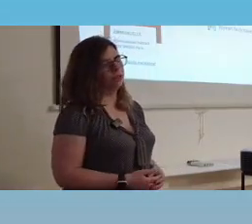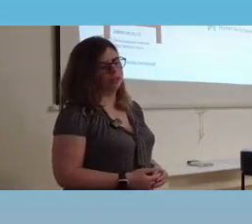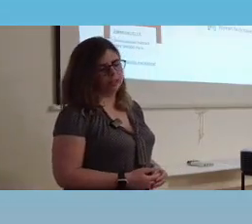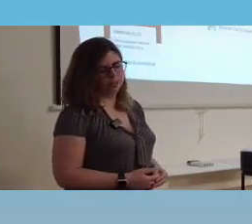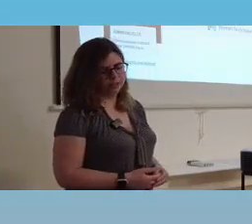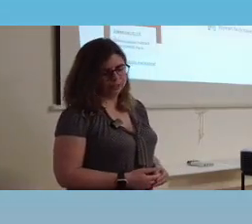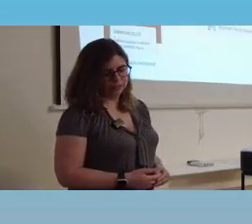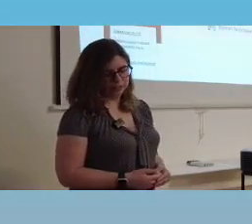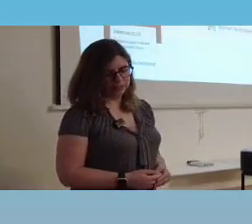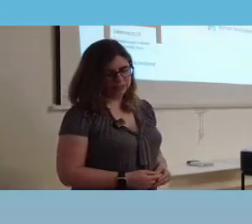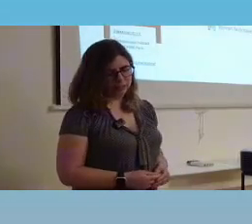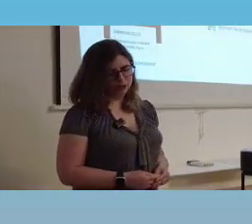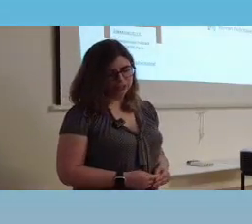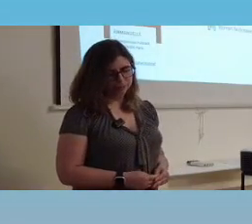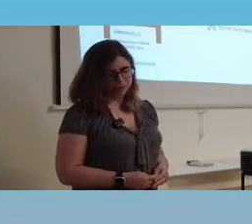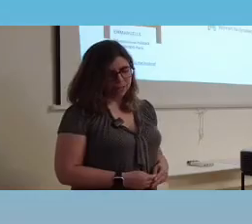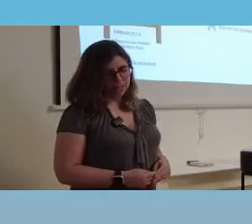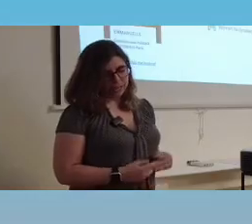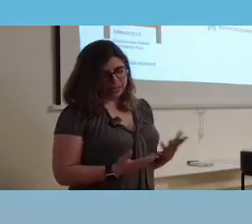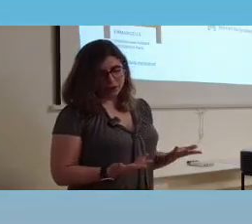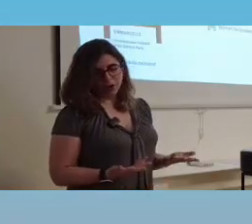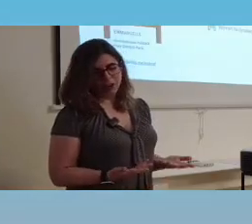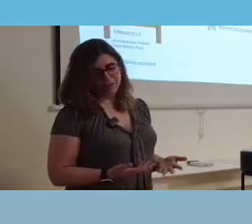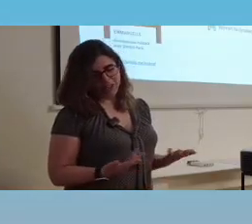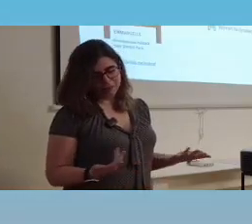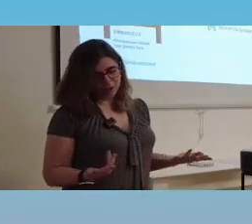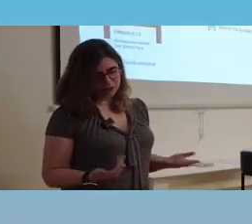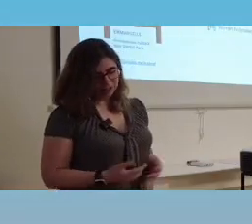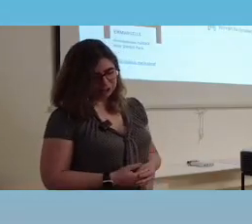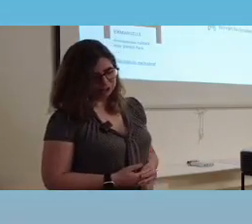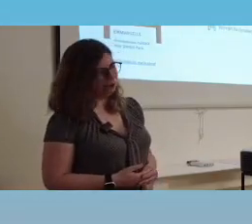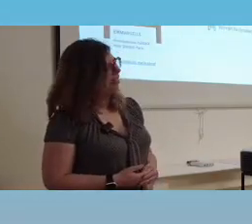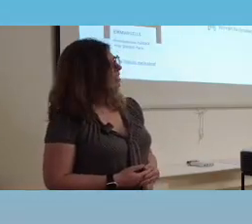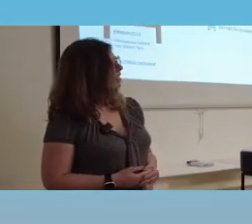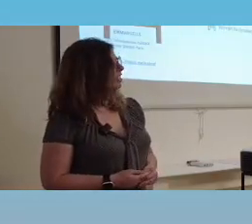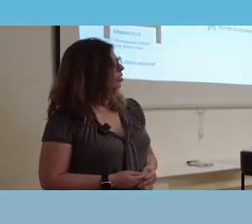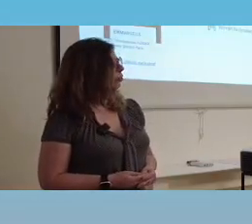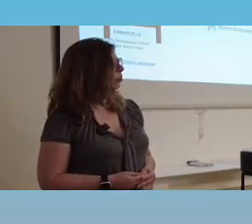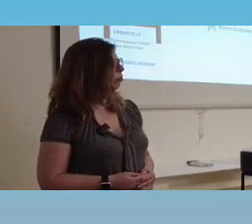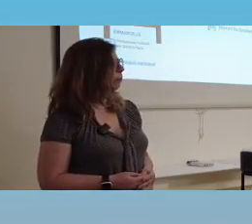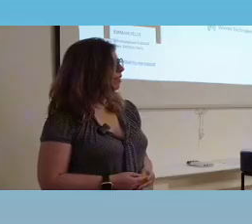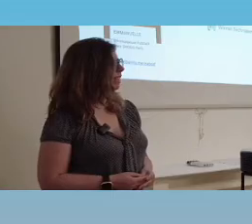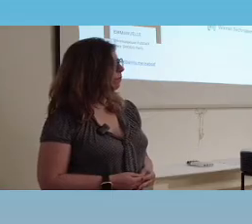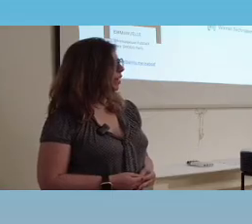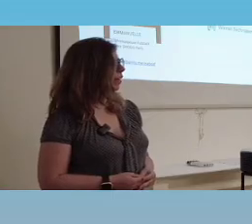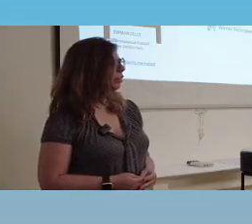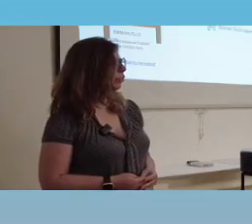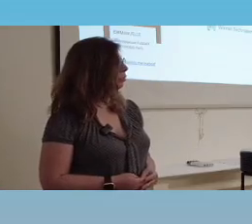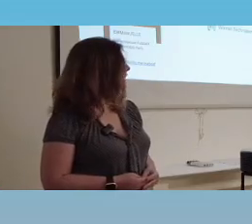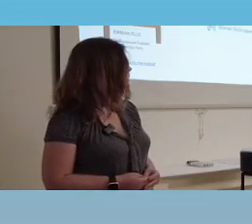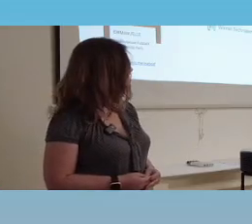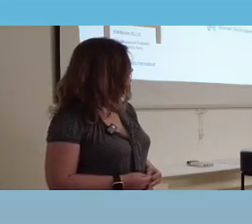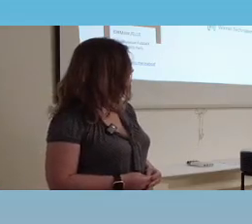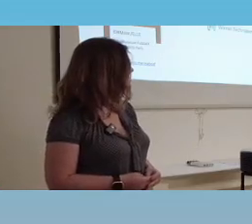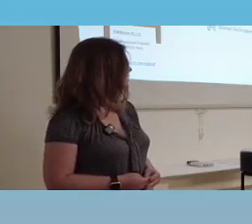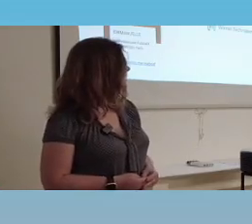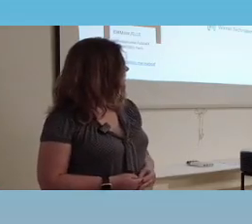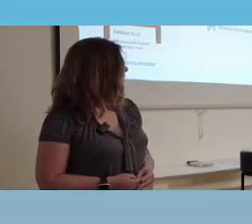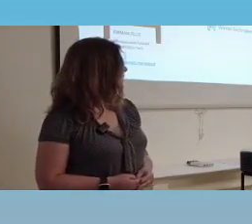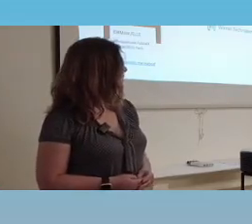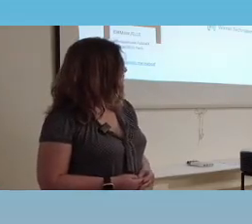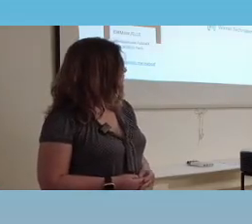sur des technologies. Et évidemment, je suis ambassadrice de Women Test Makers depuis 1 an